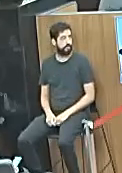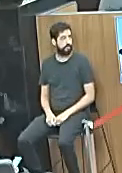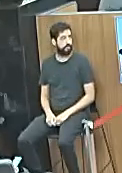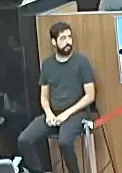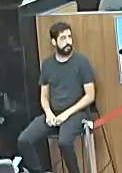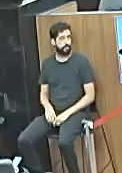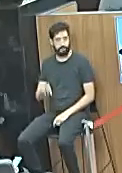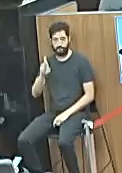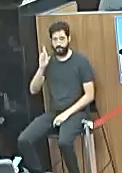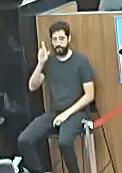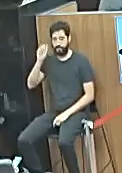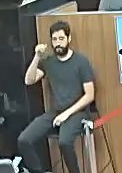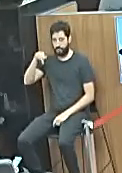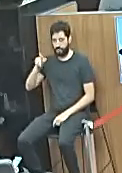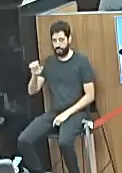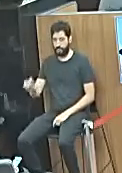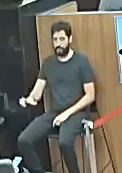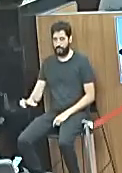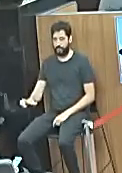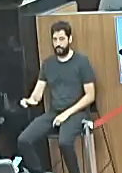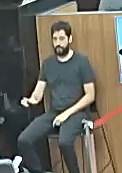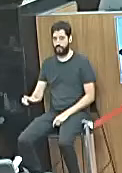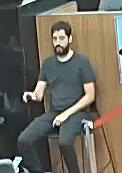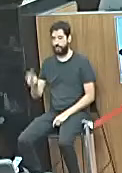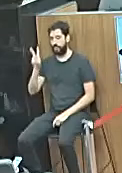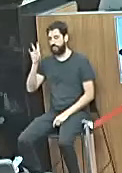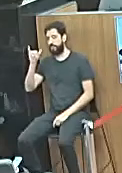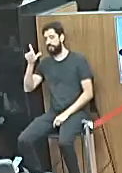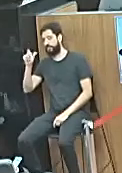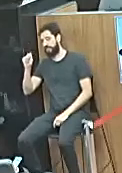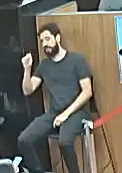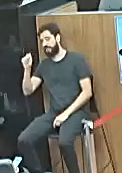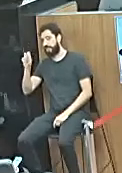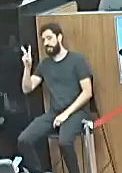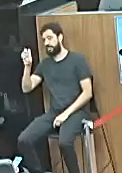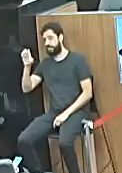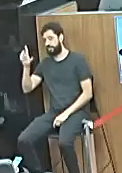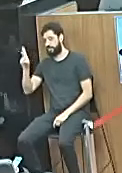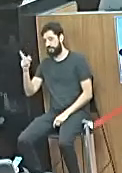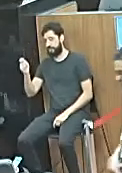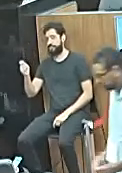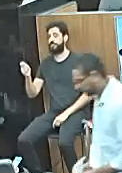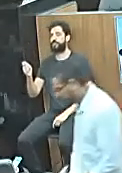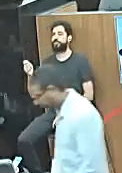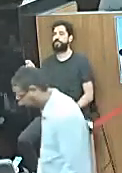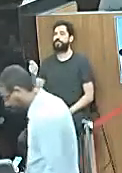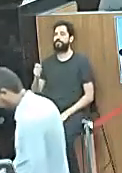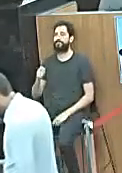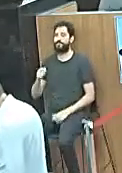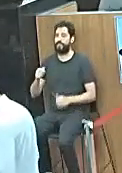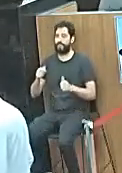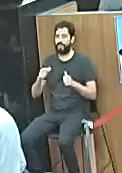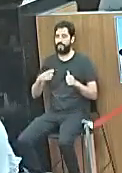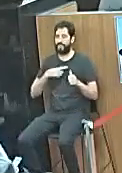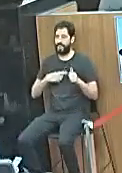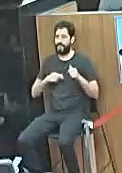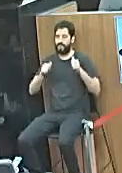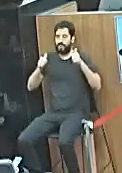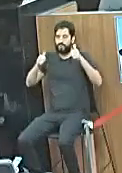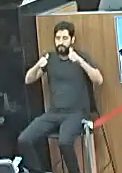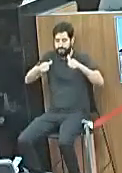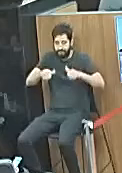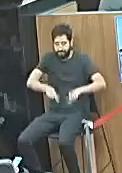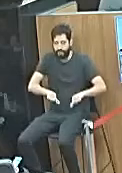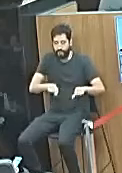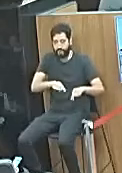rangel vila vila velha o maior desta polícia civil de minas gerais é o